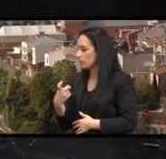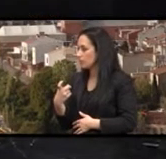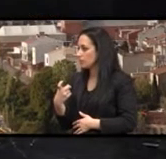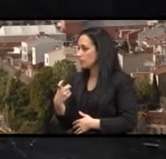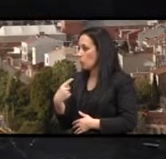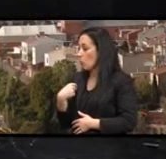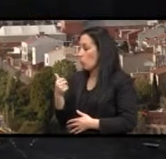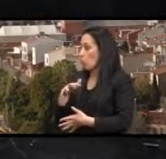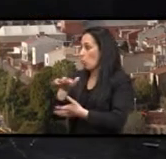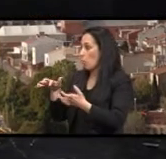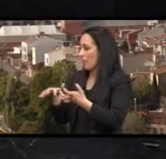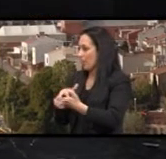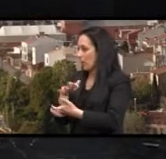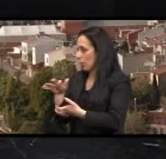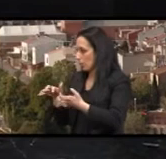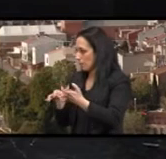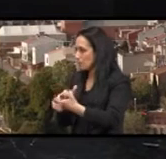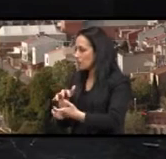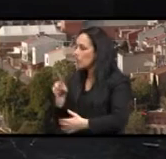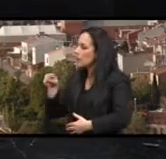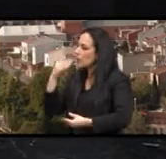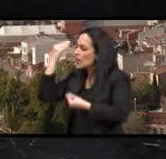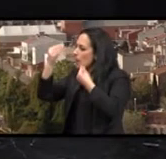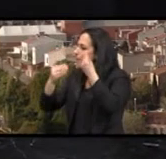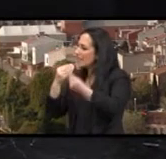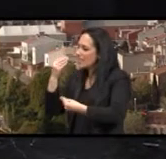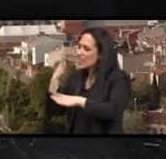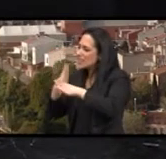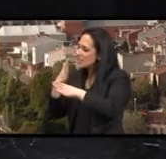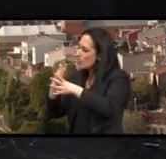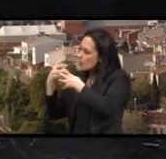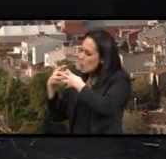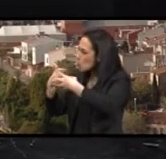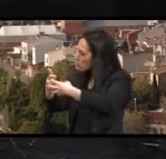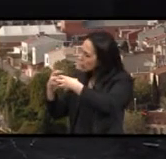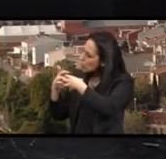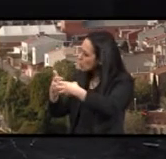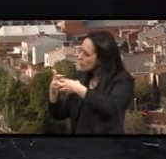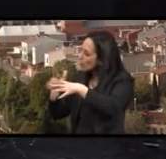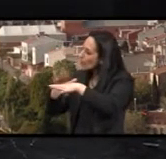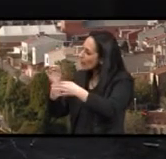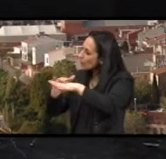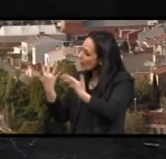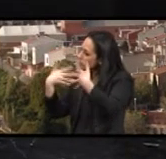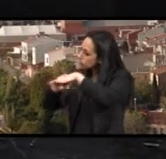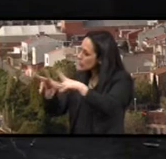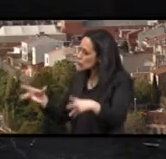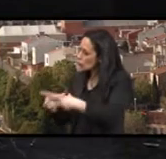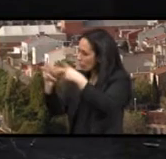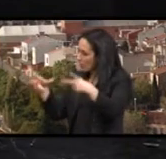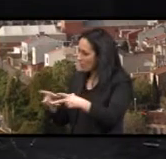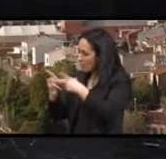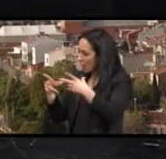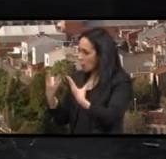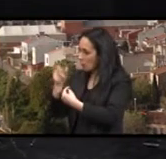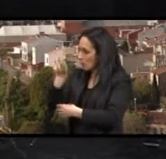Una mica complicat, complicada. No? Hem d'avançar i sí que sempre hem de lluitar per la, com dèiem, la inclusió social de les persones amb discapacitat, però